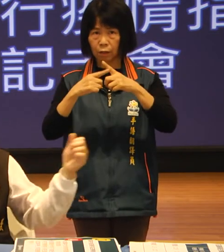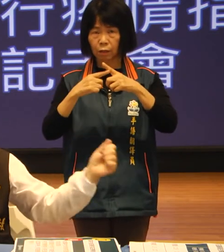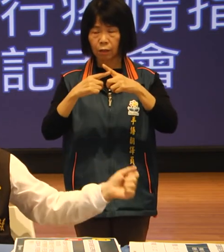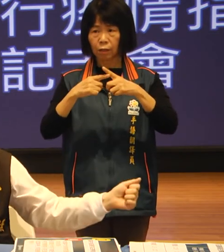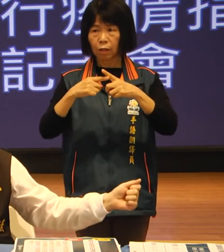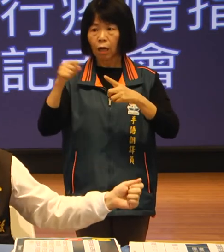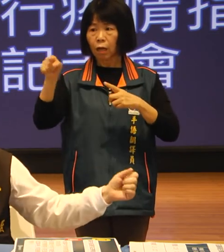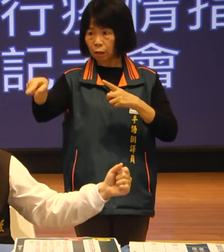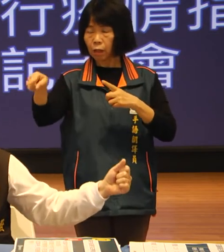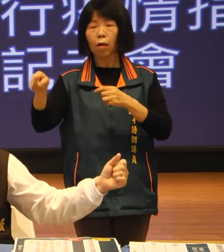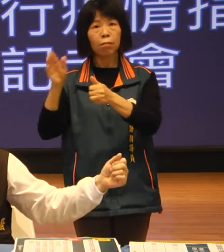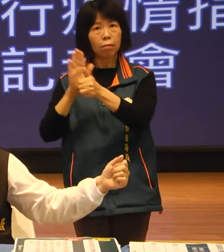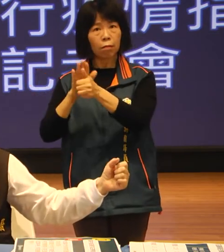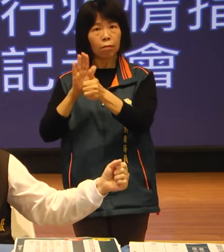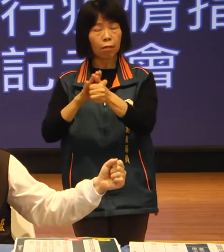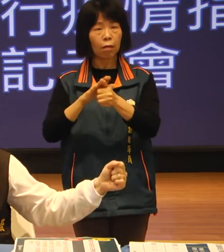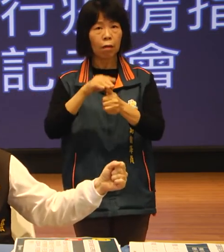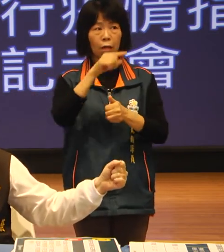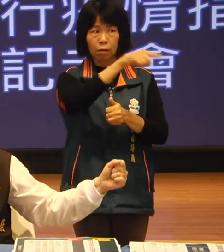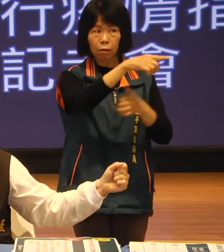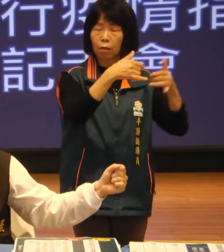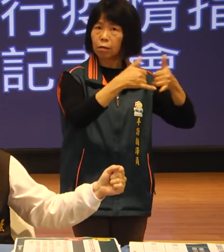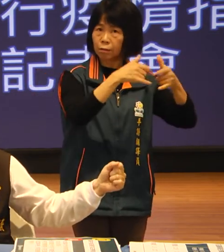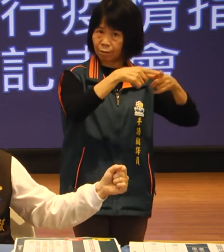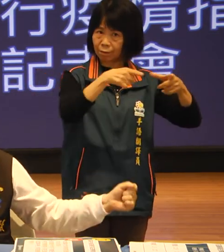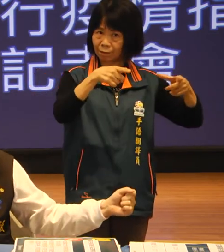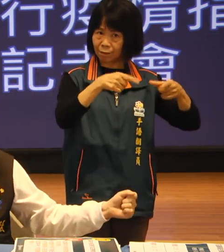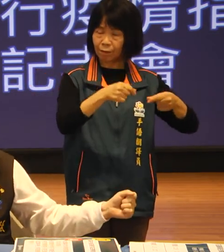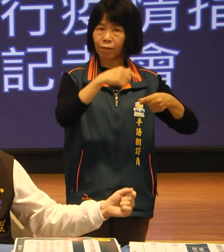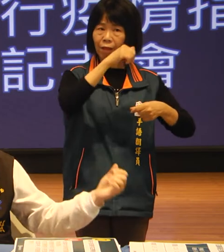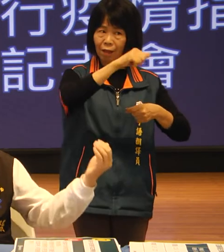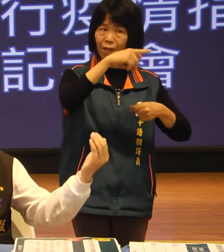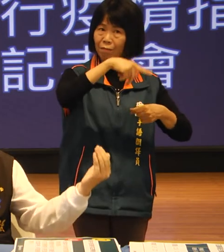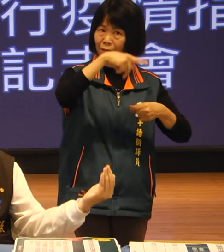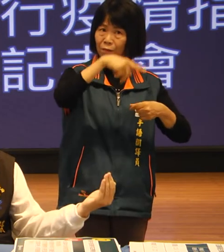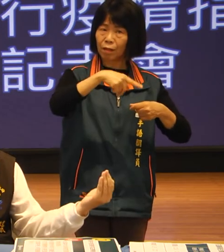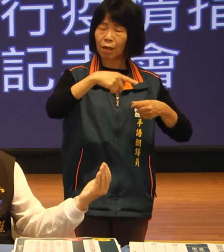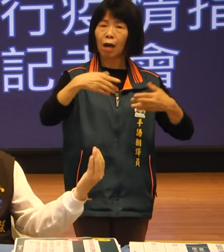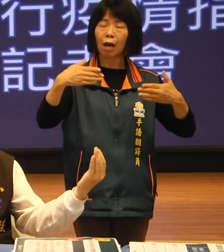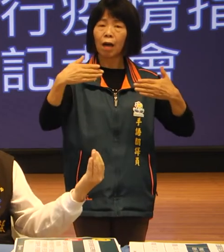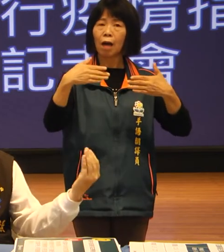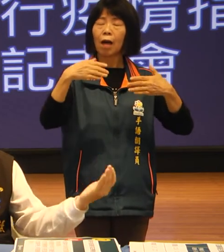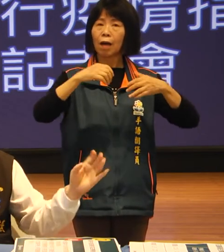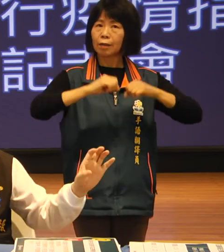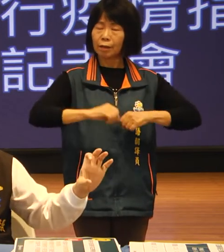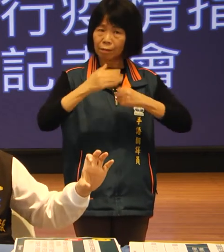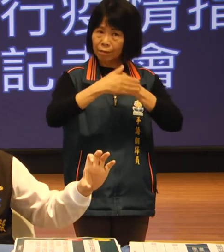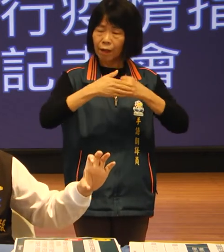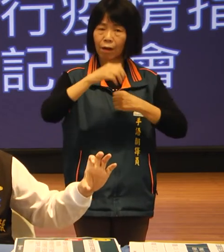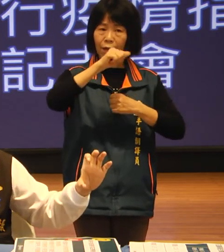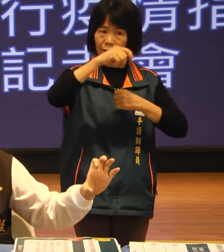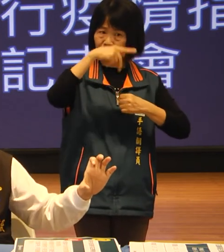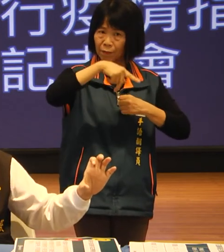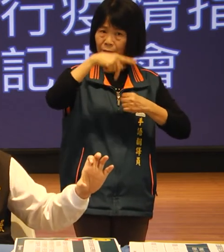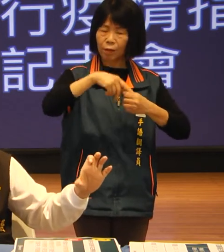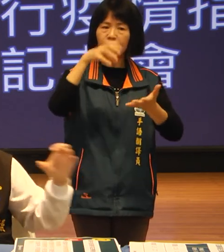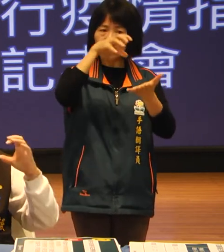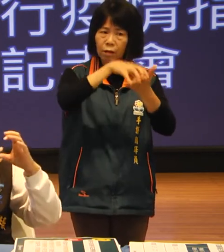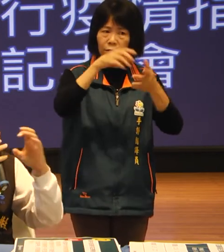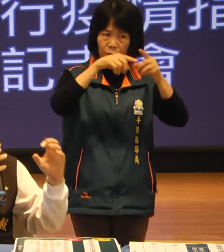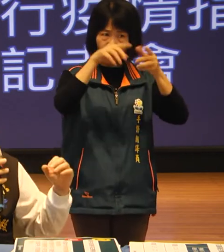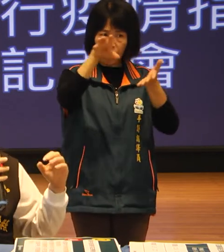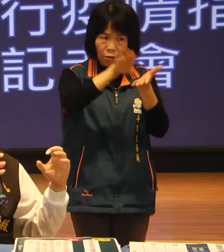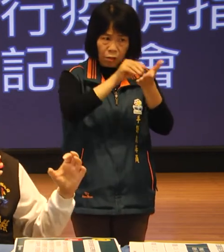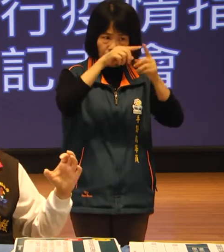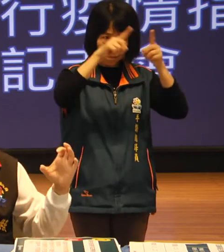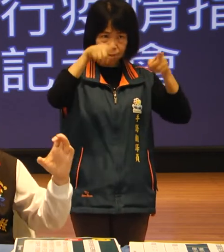带朱家祥的这个健保快易通 APP 的这个证明，